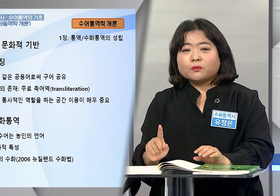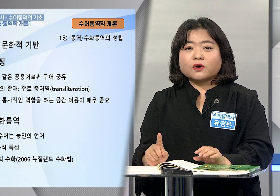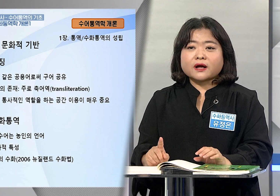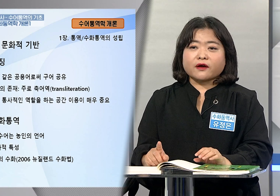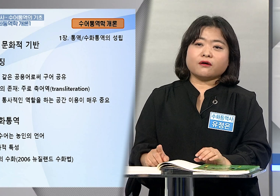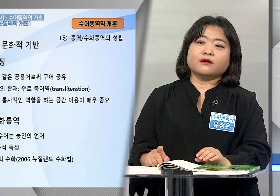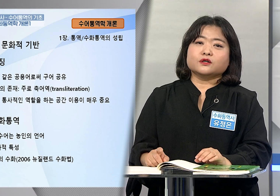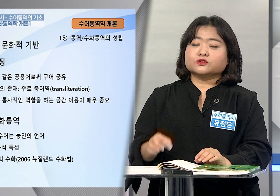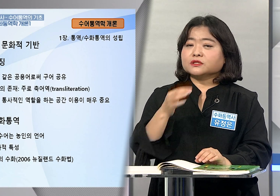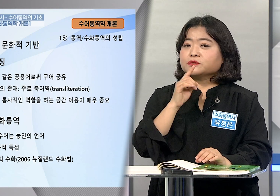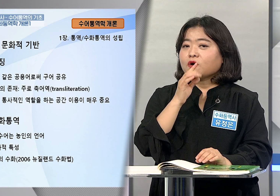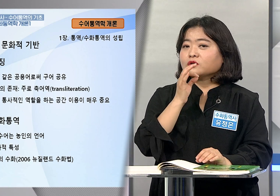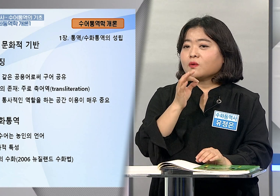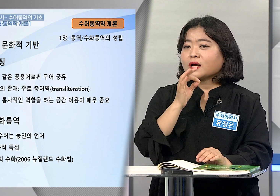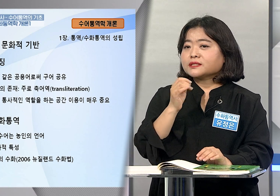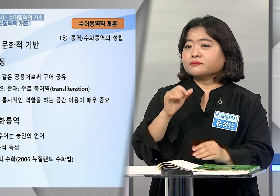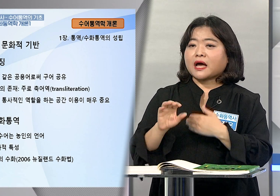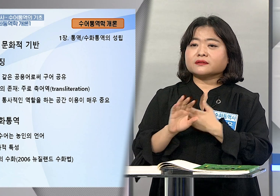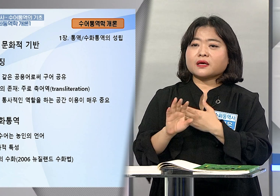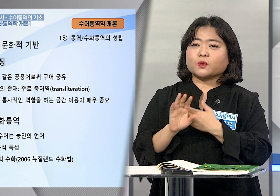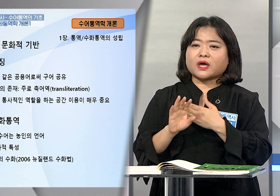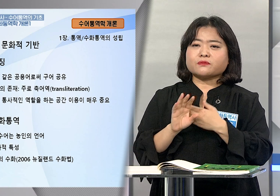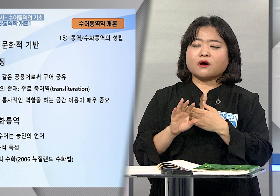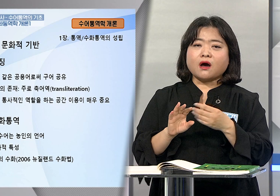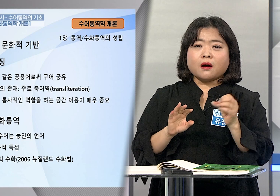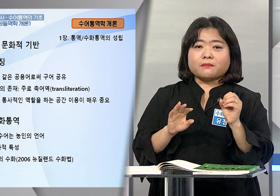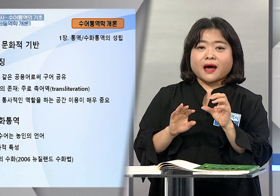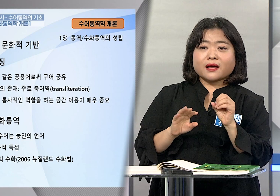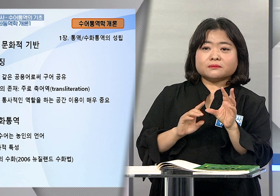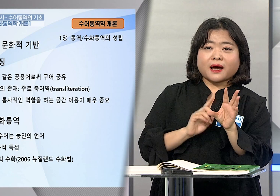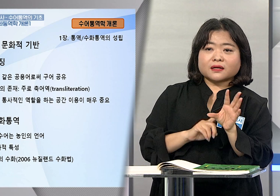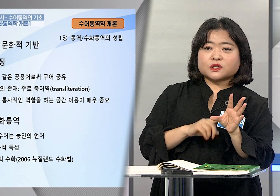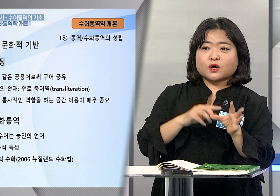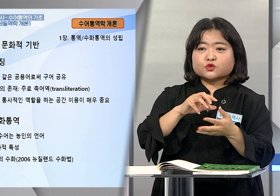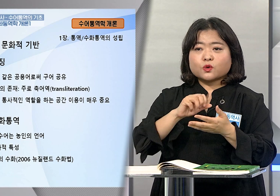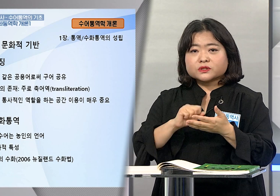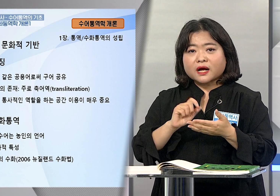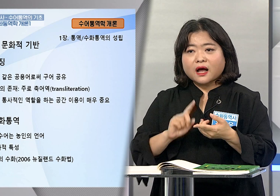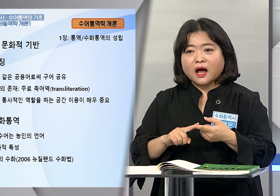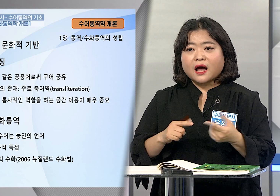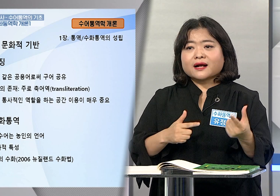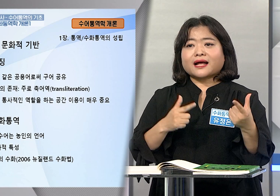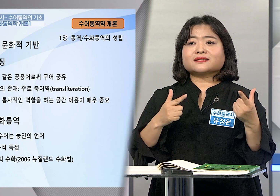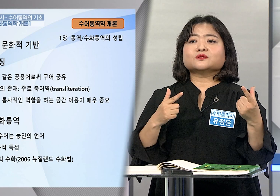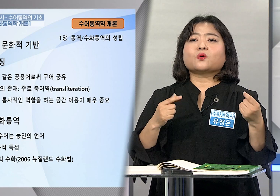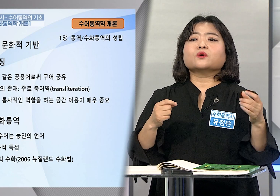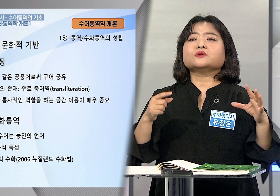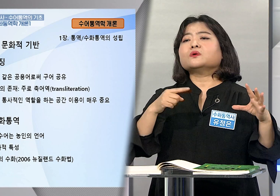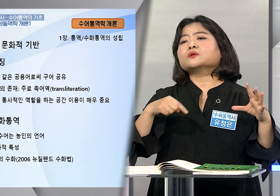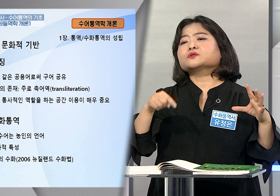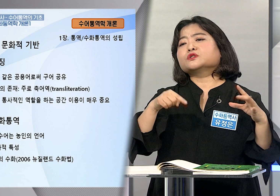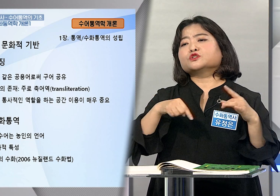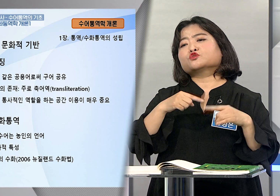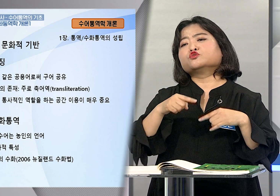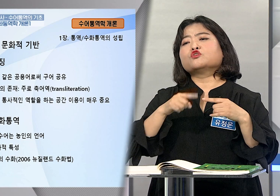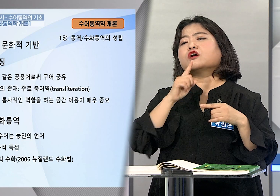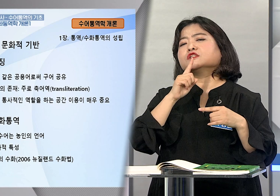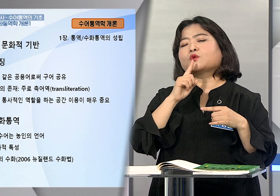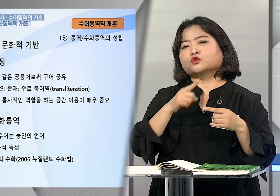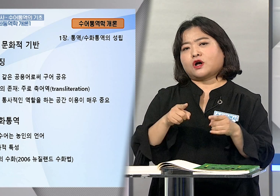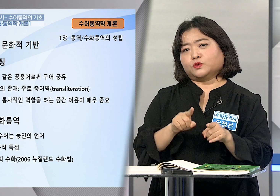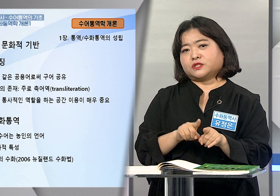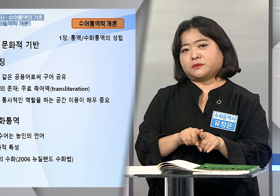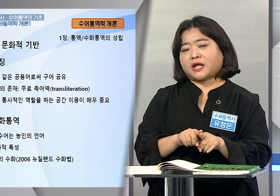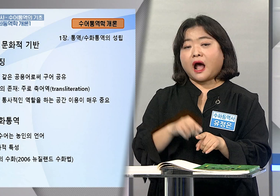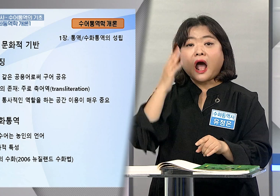특징은요, 뭘까요? 우리 음성 언어와 참 다른 게 뭐냐면 말하는 발화자와 수용자가 같은 공용어로서의